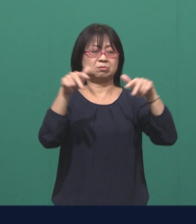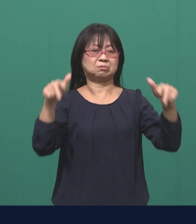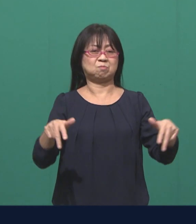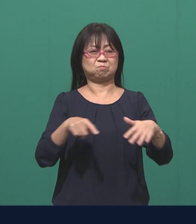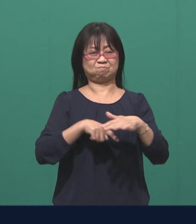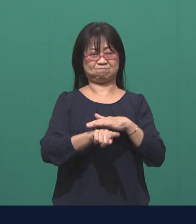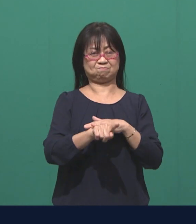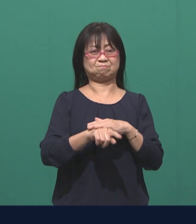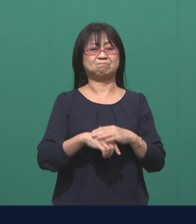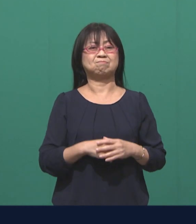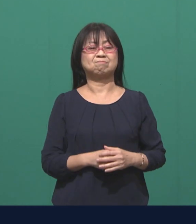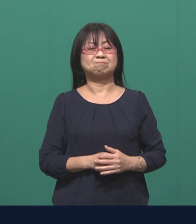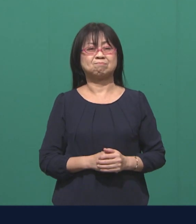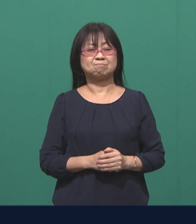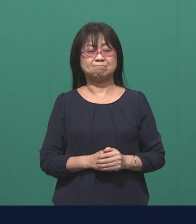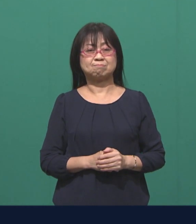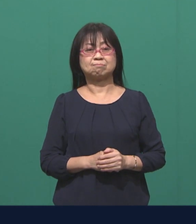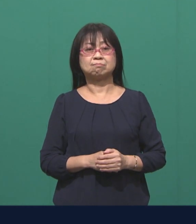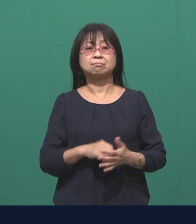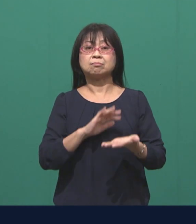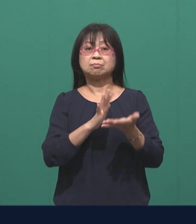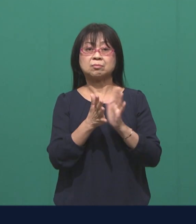型システムのことです。